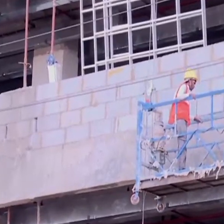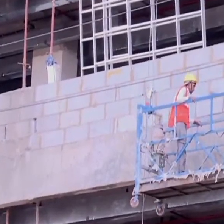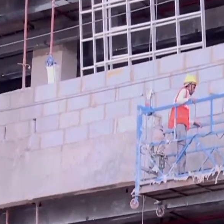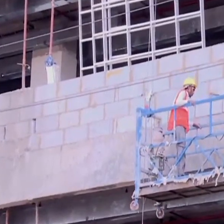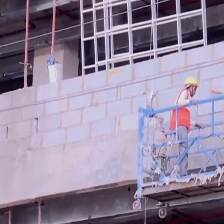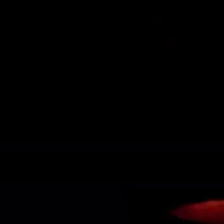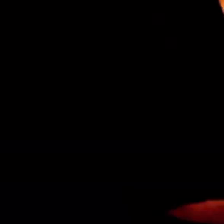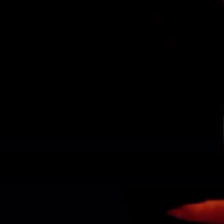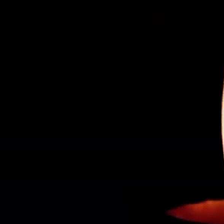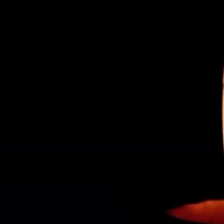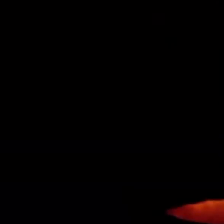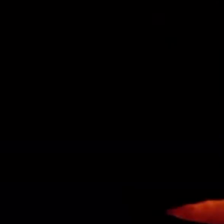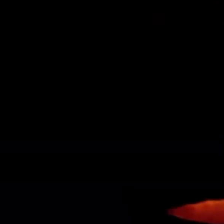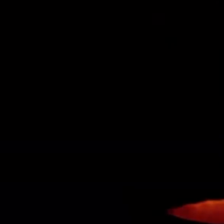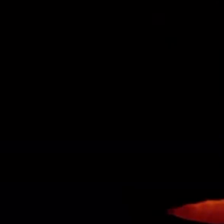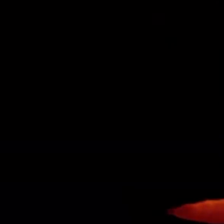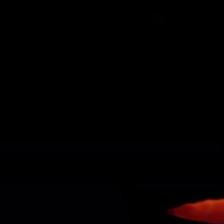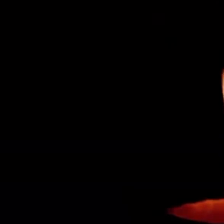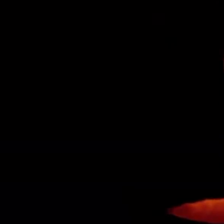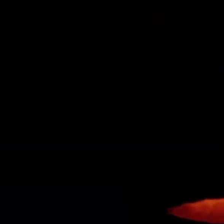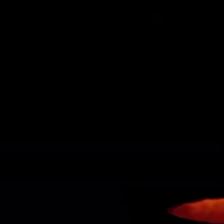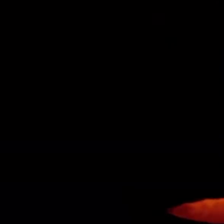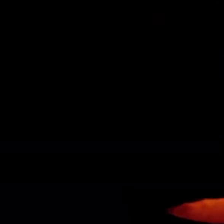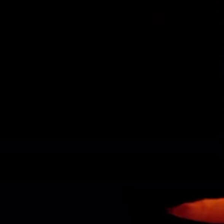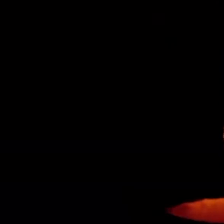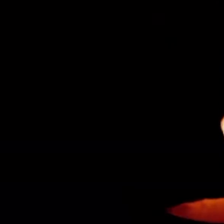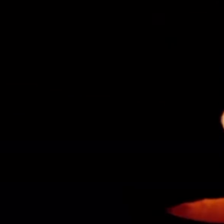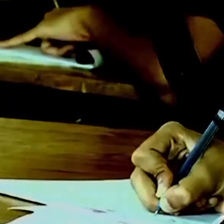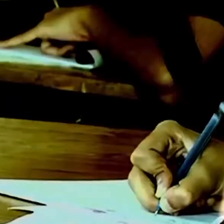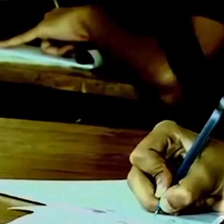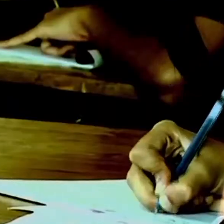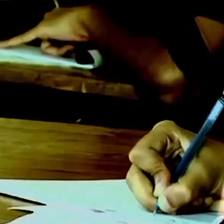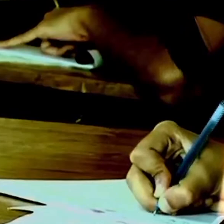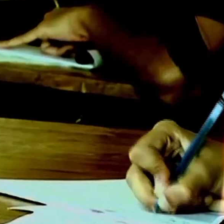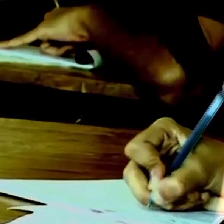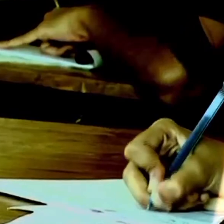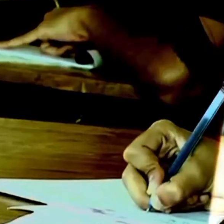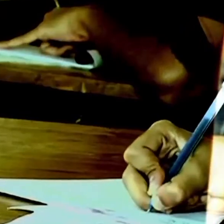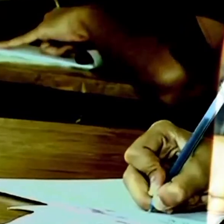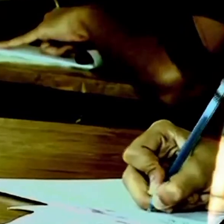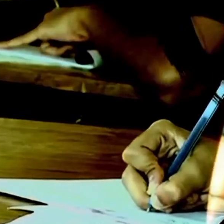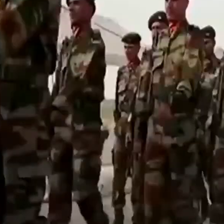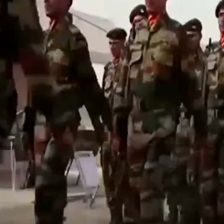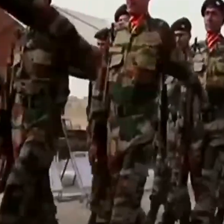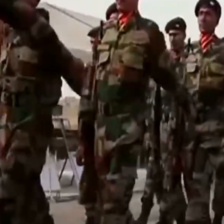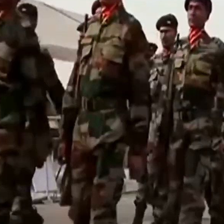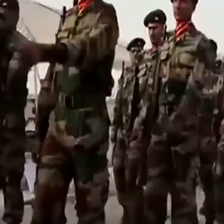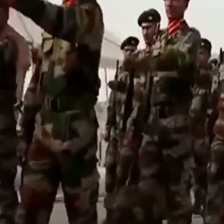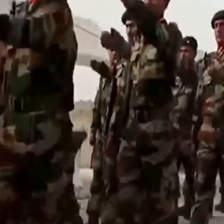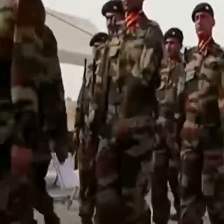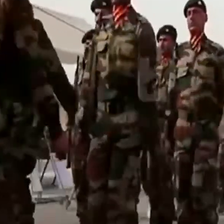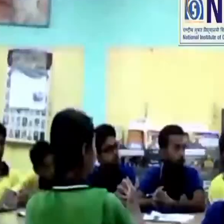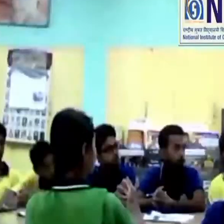हम। अपना जीवन स्वयं बने हम, अपना